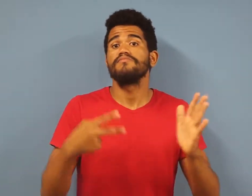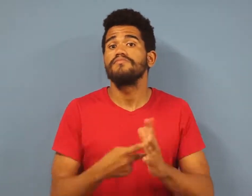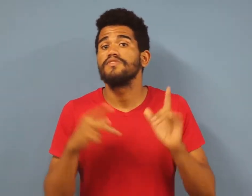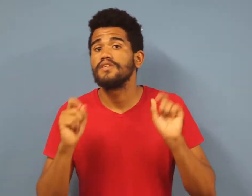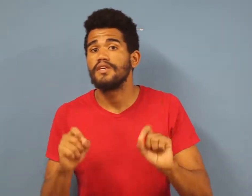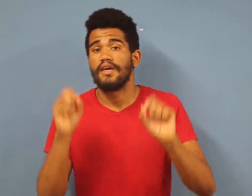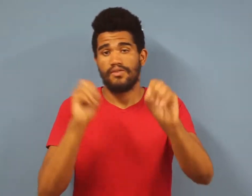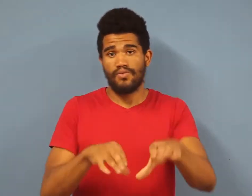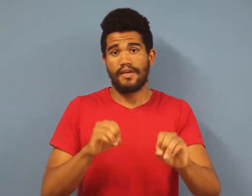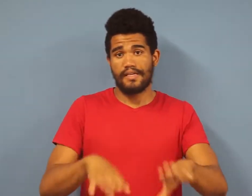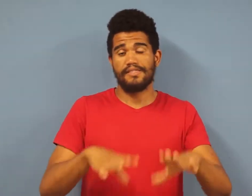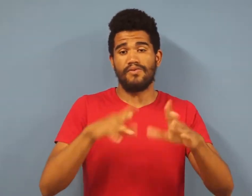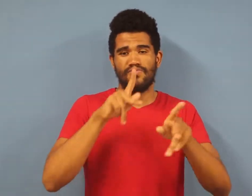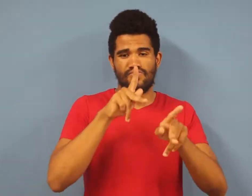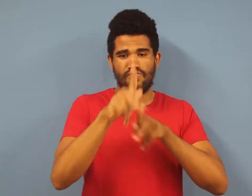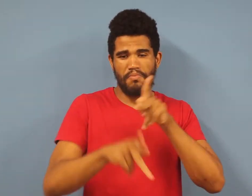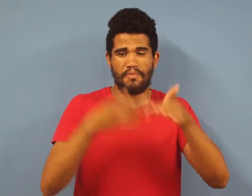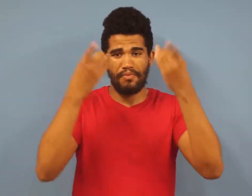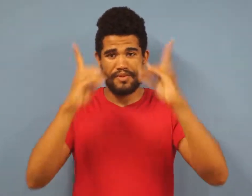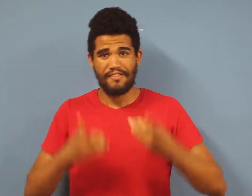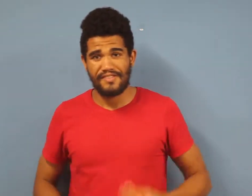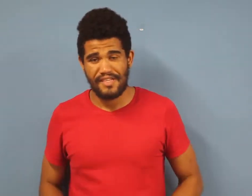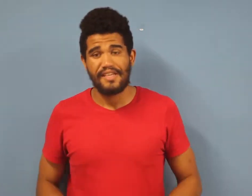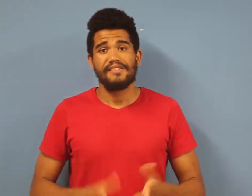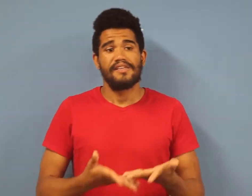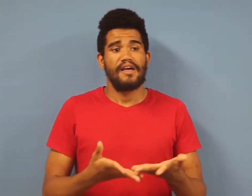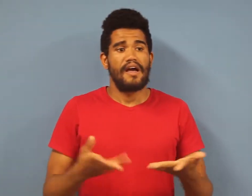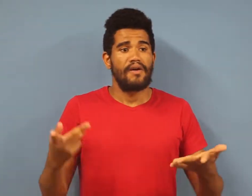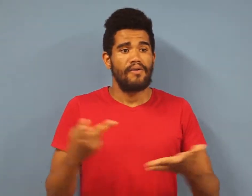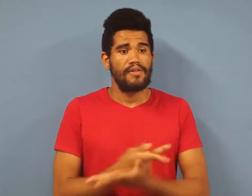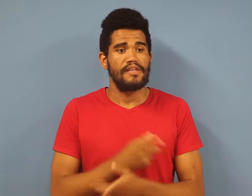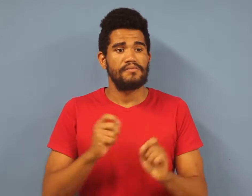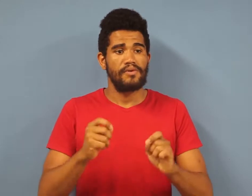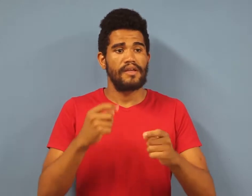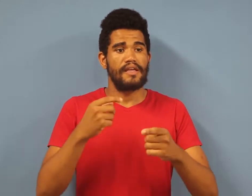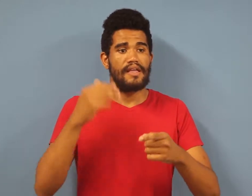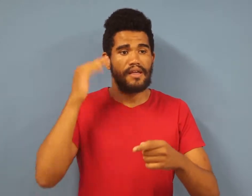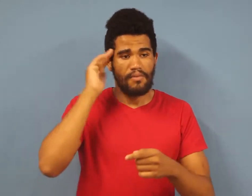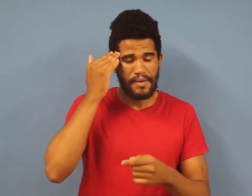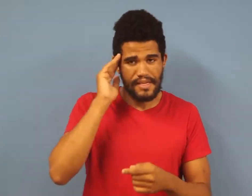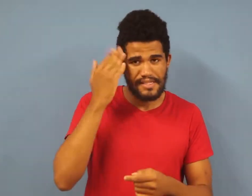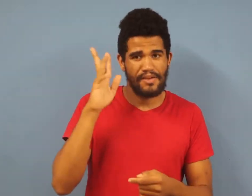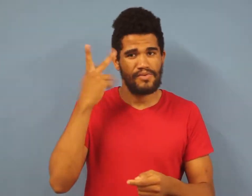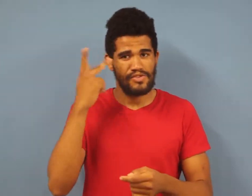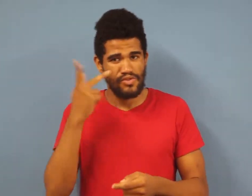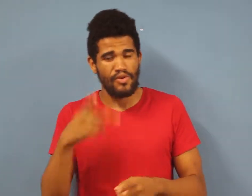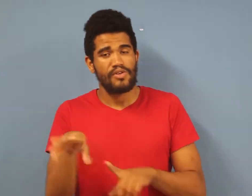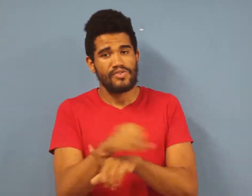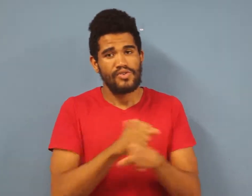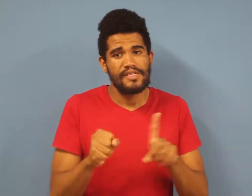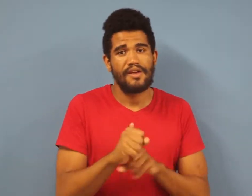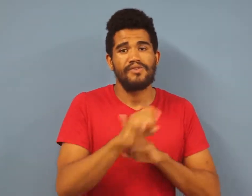educação desse público também se baisou pelas compreensões socio-históricas e culturais de cada momento da